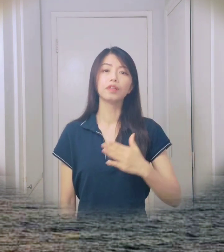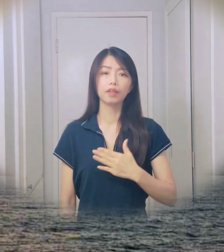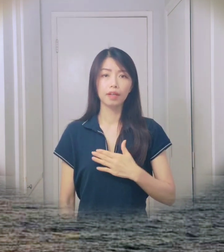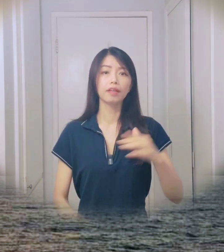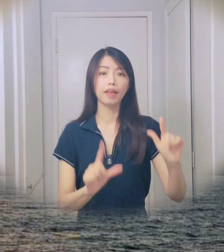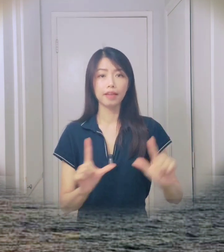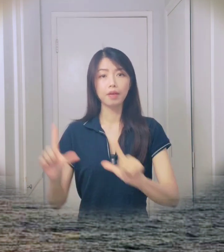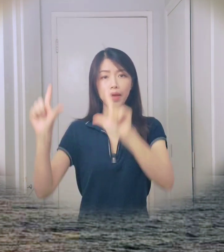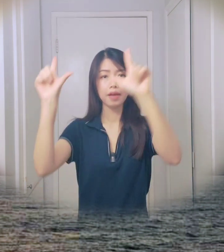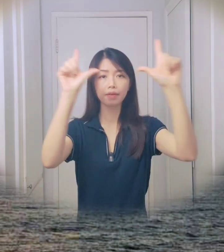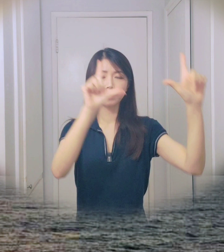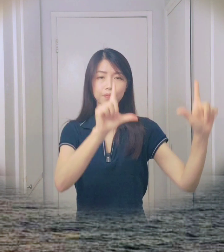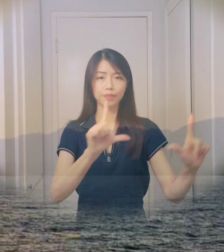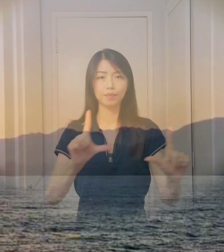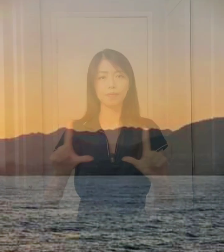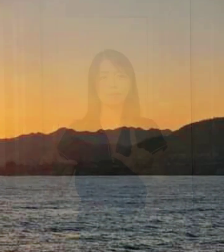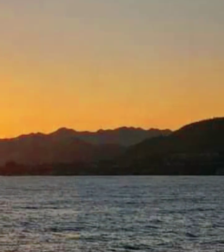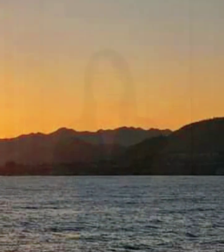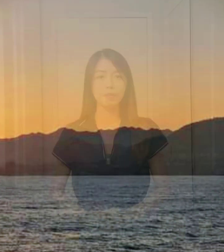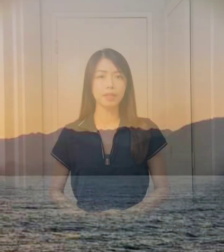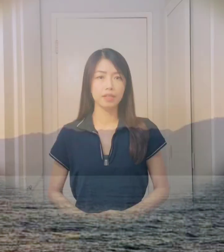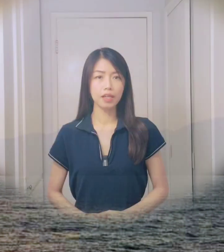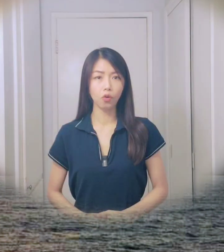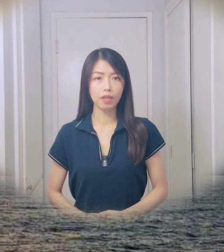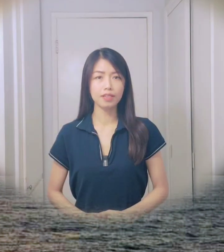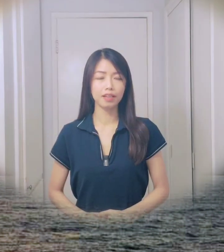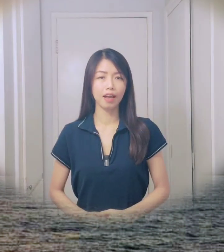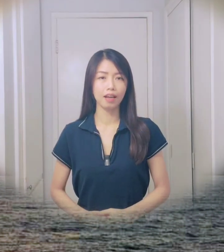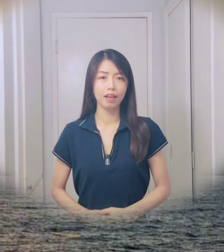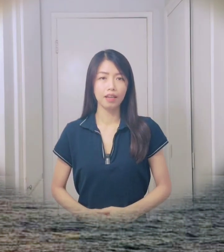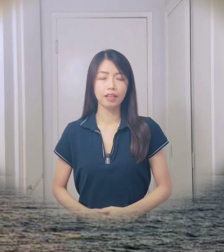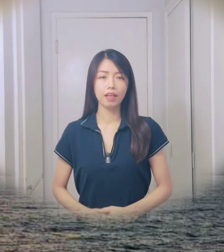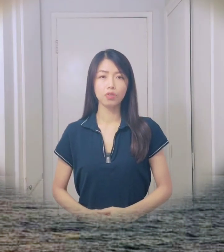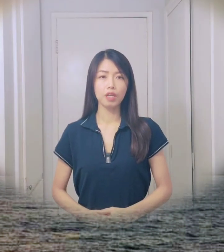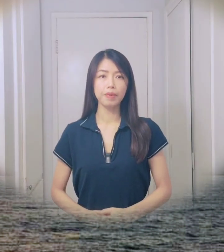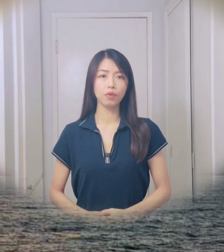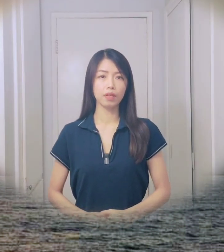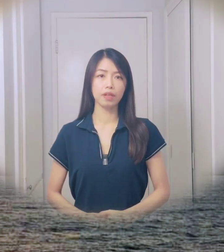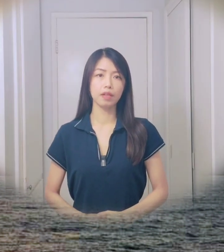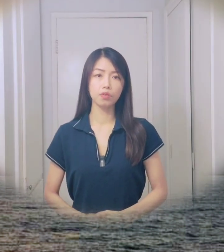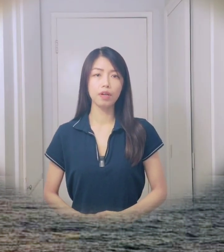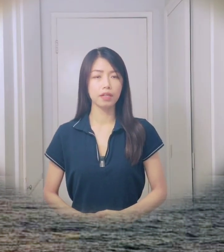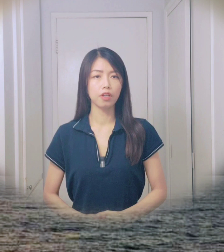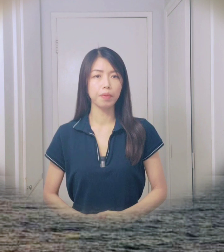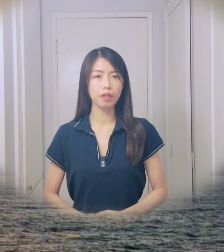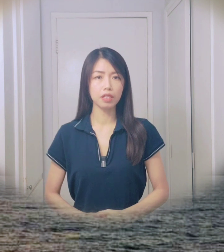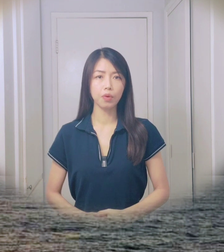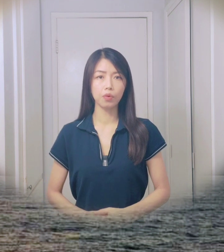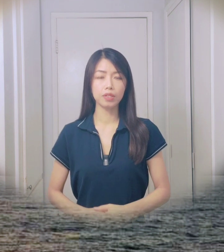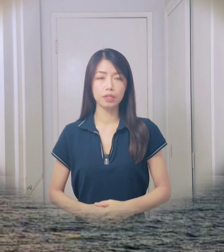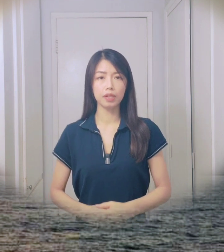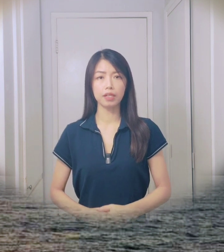무거운 내 삶에, 주님의 뜻이 어디에 있을까? 일단 주님이라고 하는 뜻의 수어를